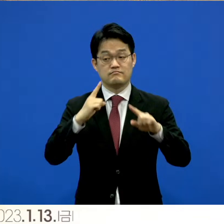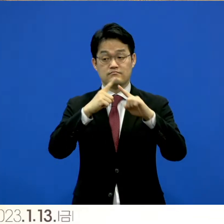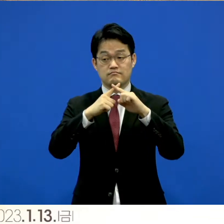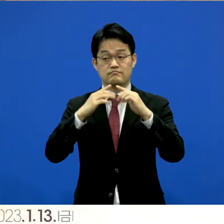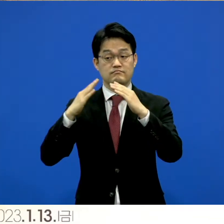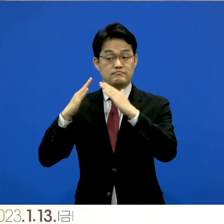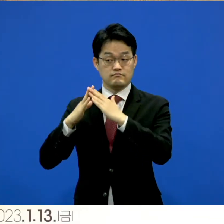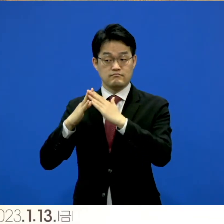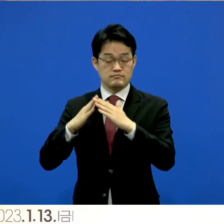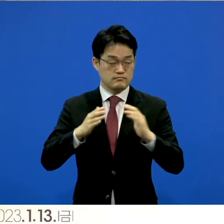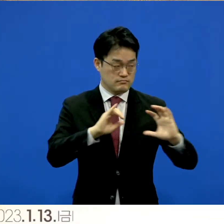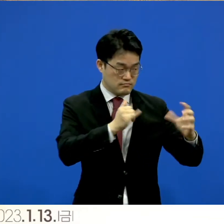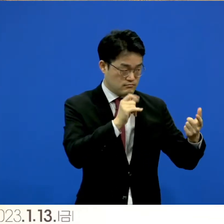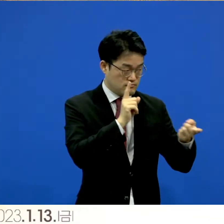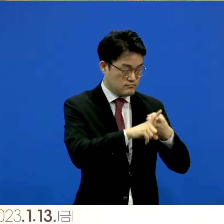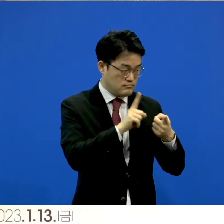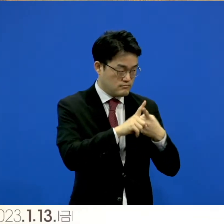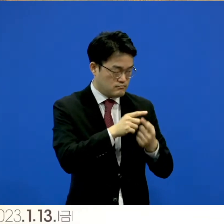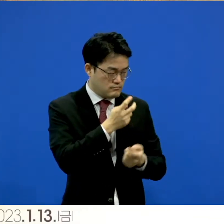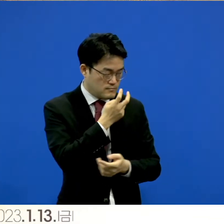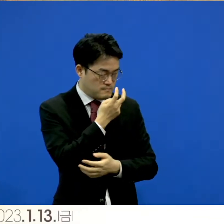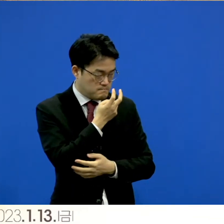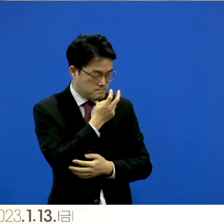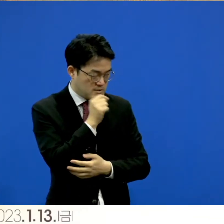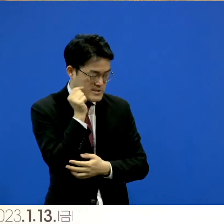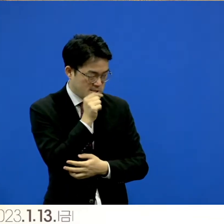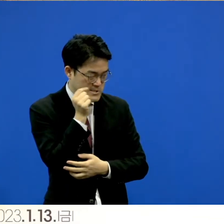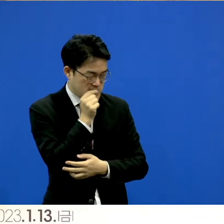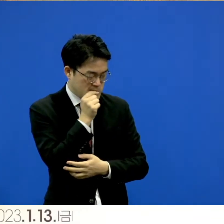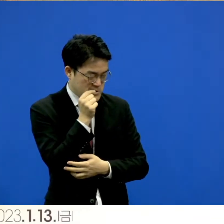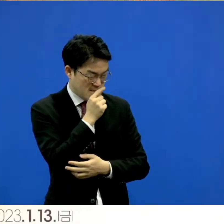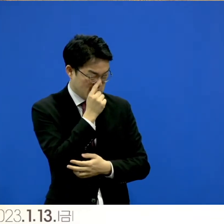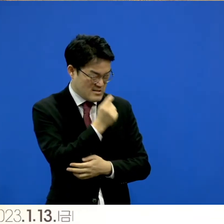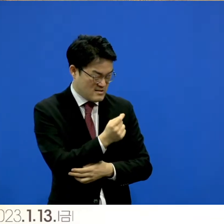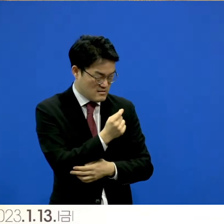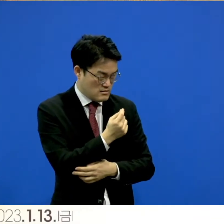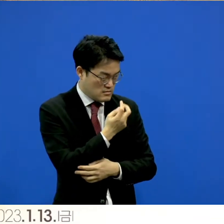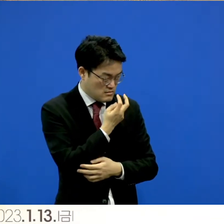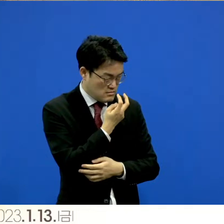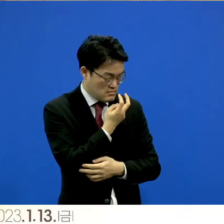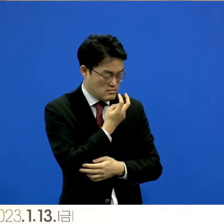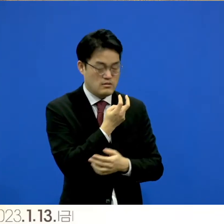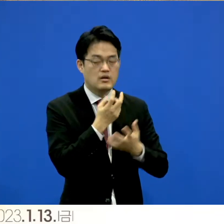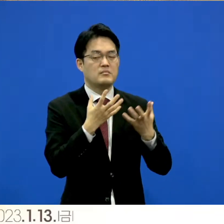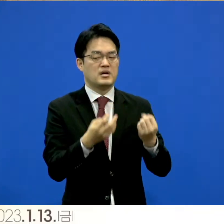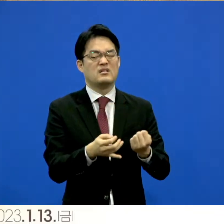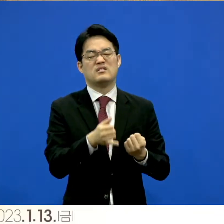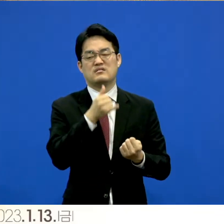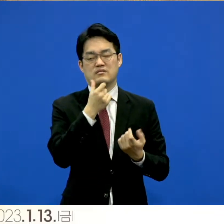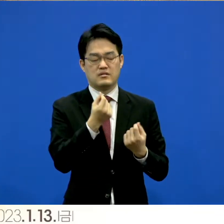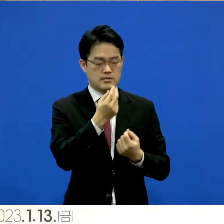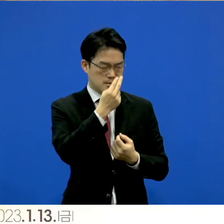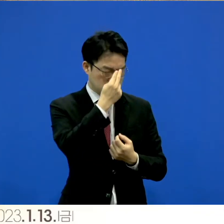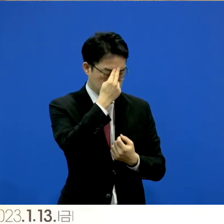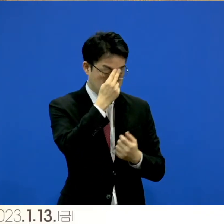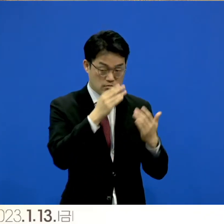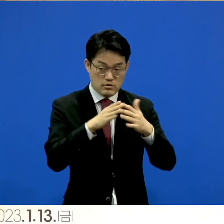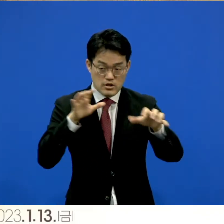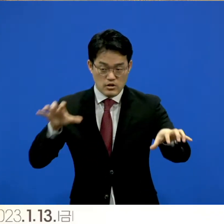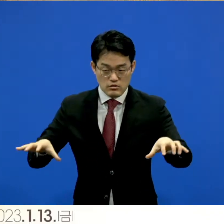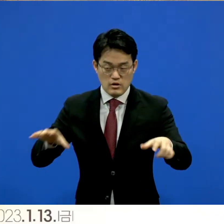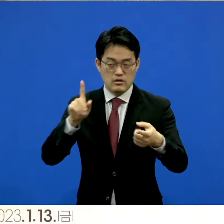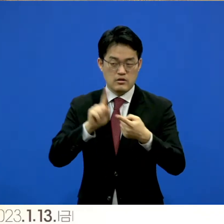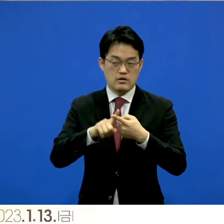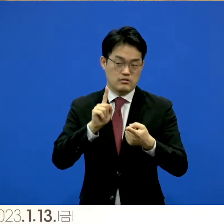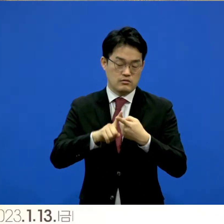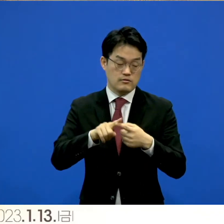너무 이렇게 바라볼 때 그런 모습이 아니다 하는 느낌을 많이 가지는 것 같아요. 이웃에게도 좀 우리가 좀 그런